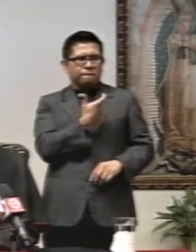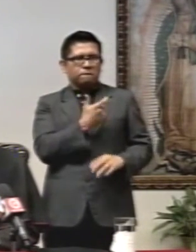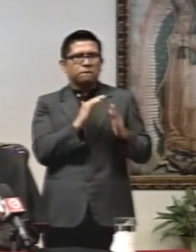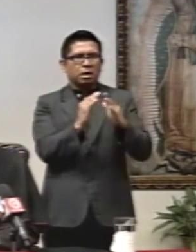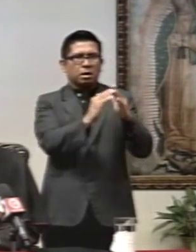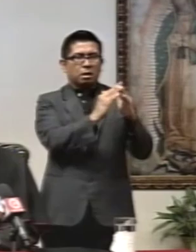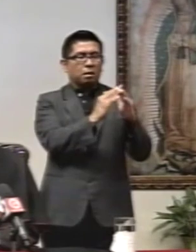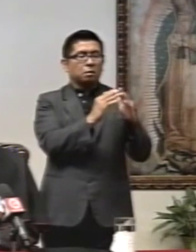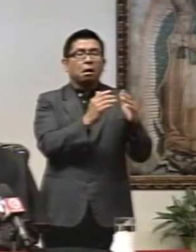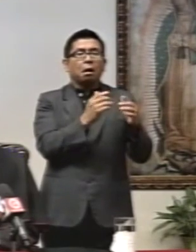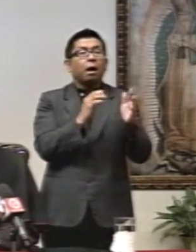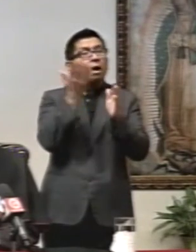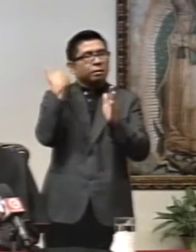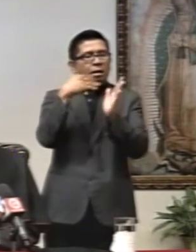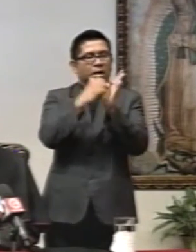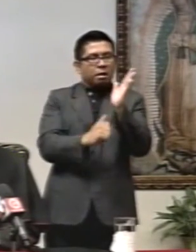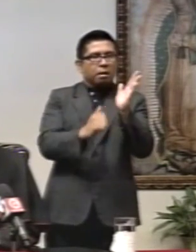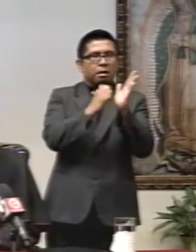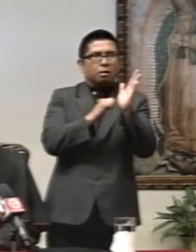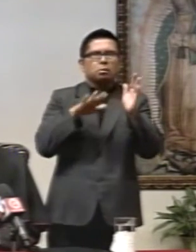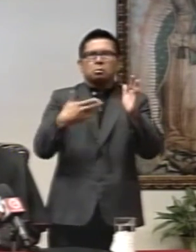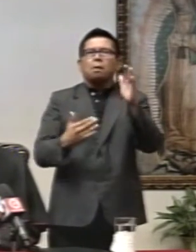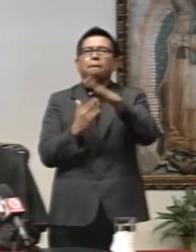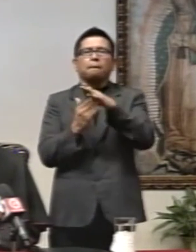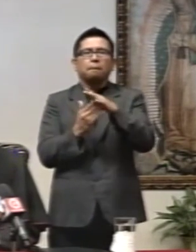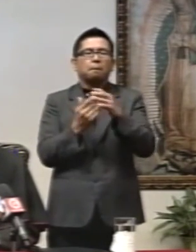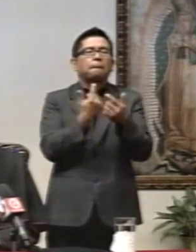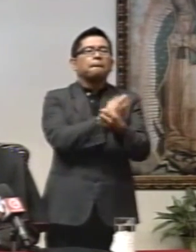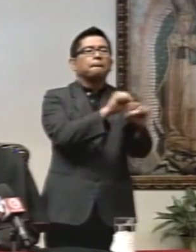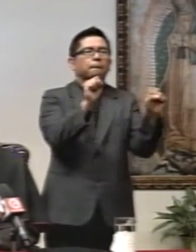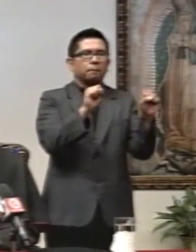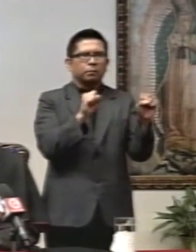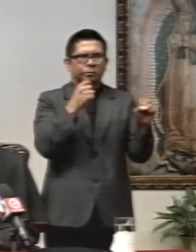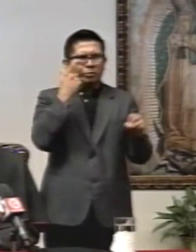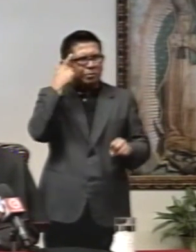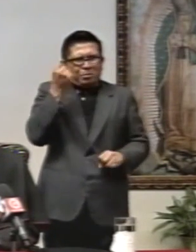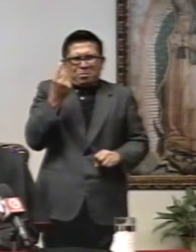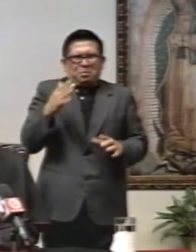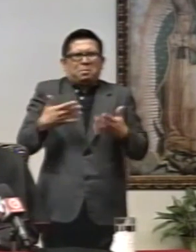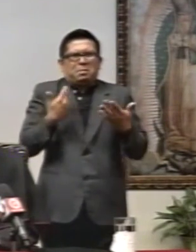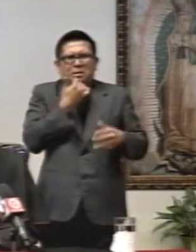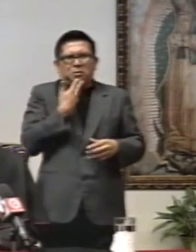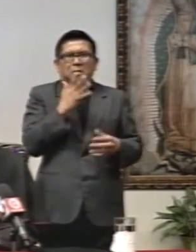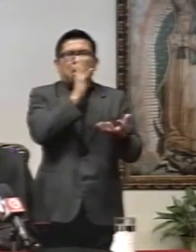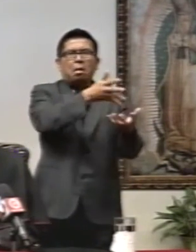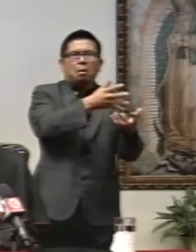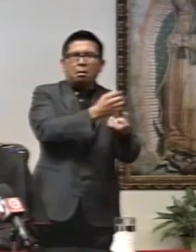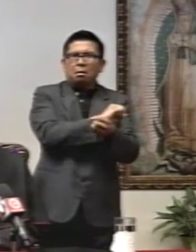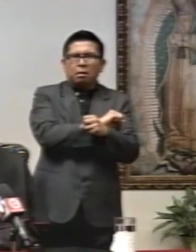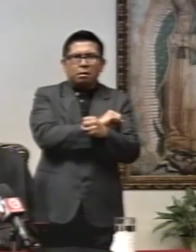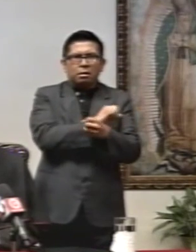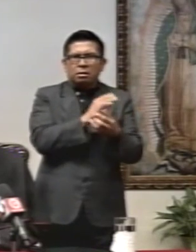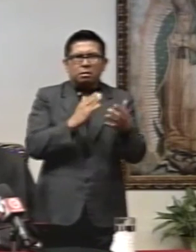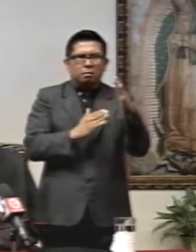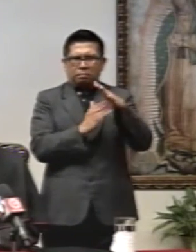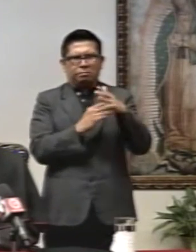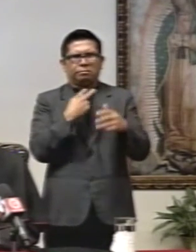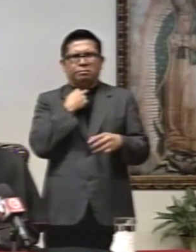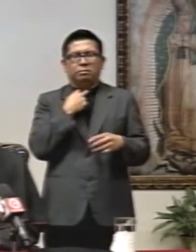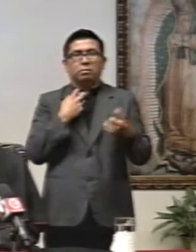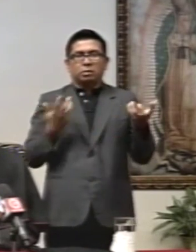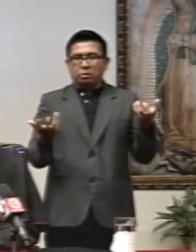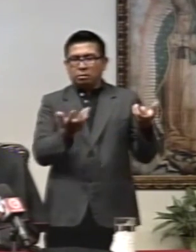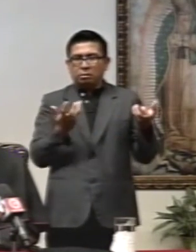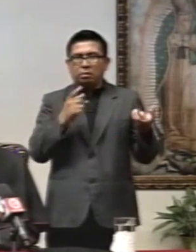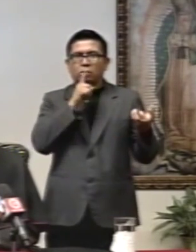el impuesto del patrimonio. Yo no sé por qué. Y yo creo que mucha gente sencilla,